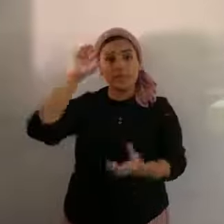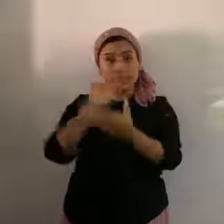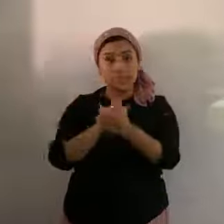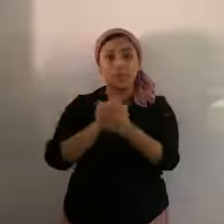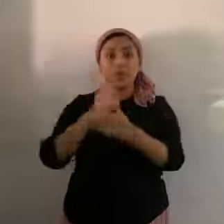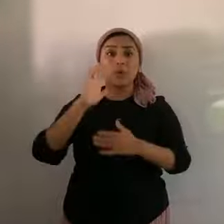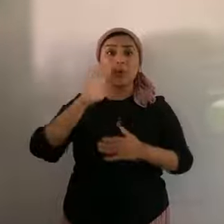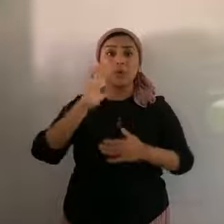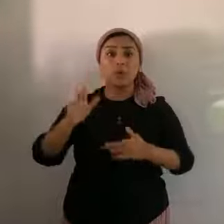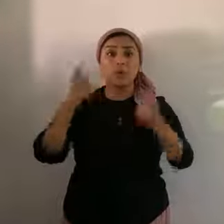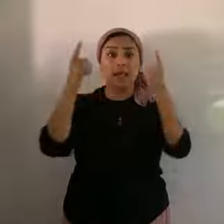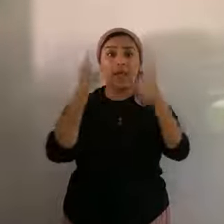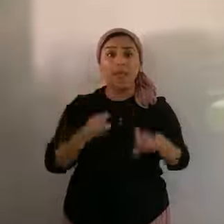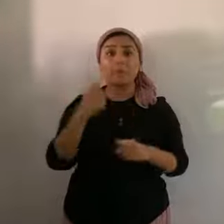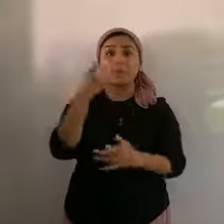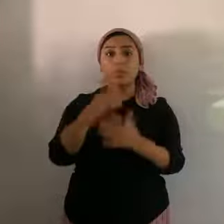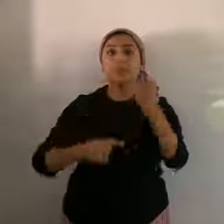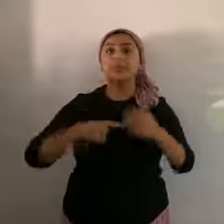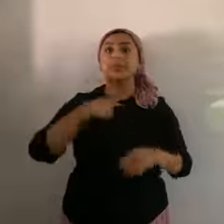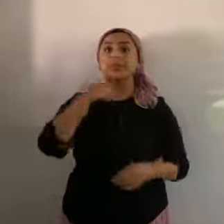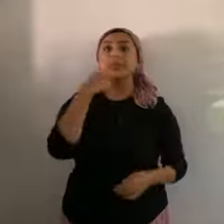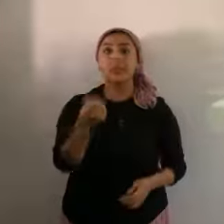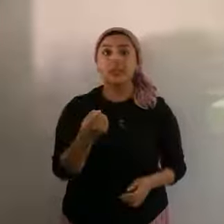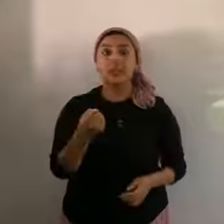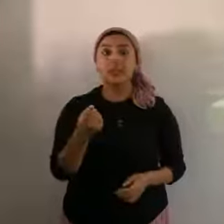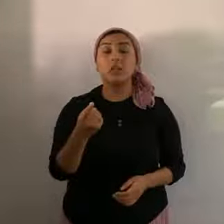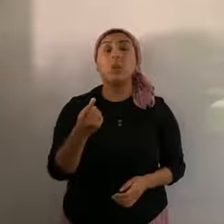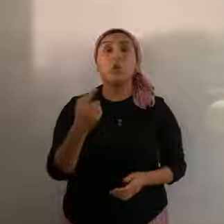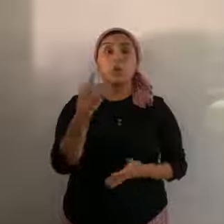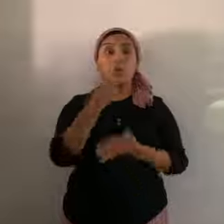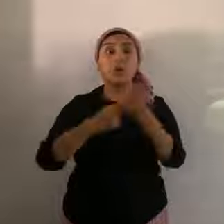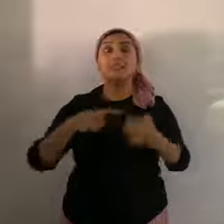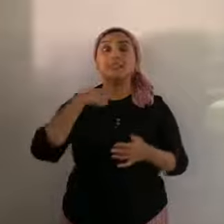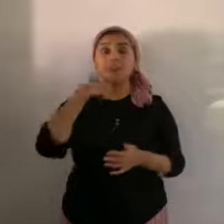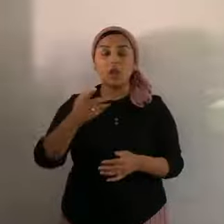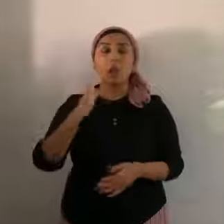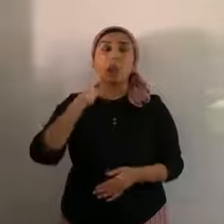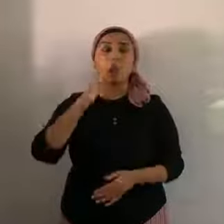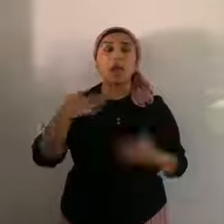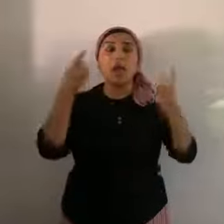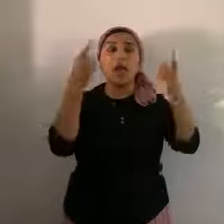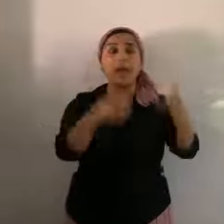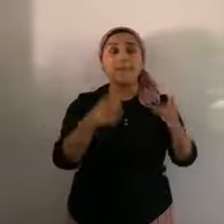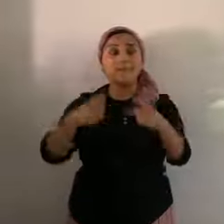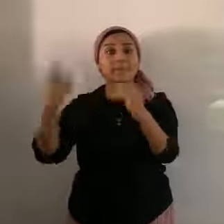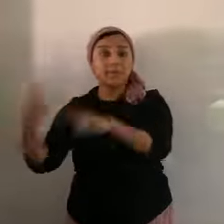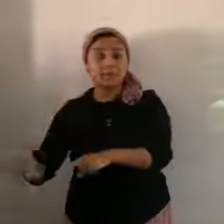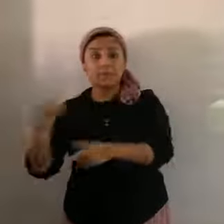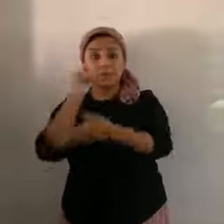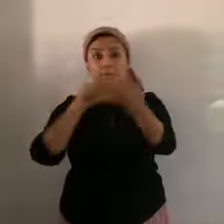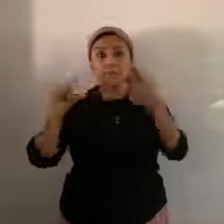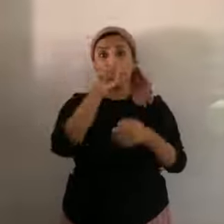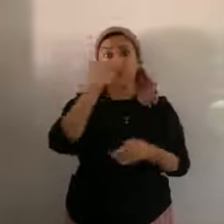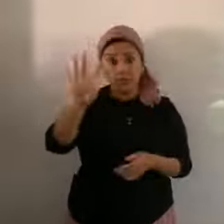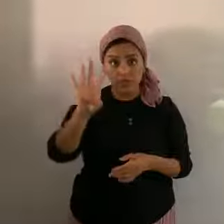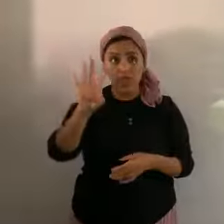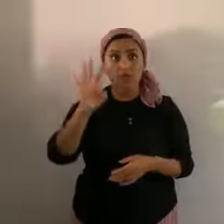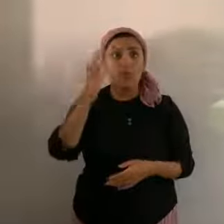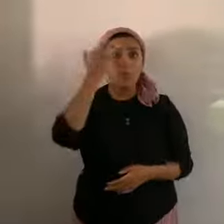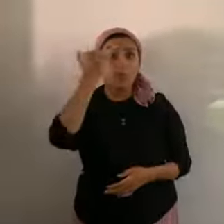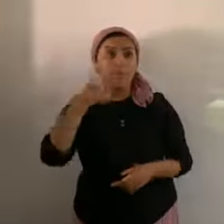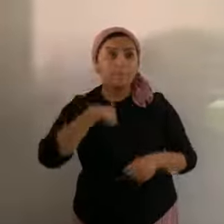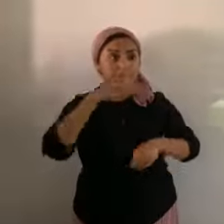hecho lo que dice, lo que diga le será hecho. Y el 24 es de fuego. Por